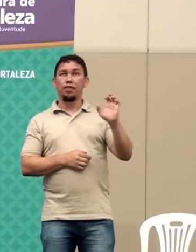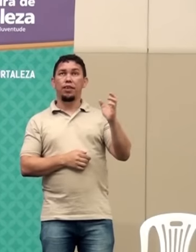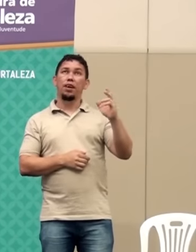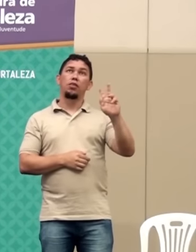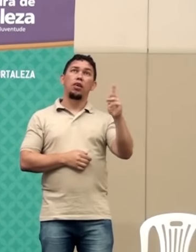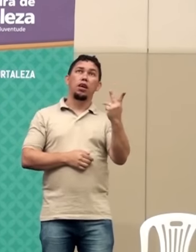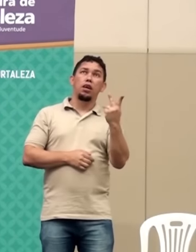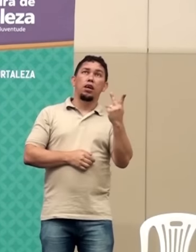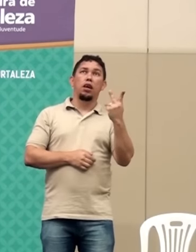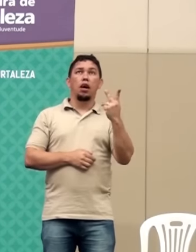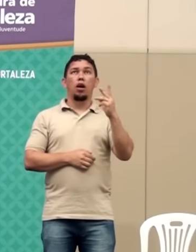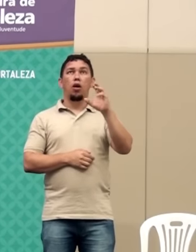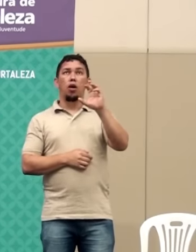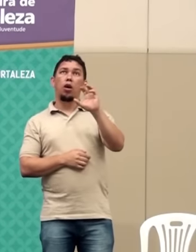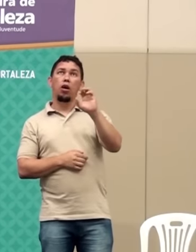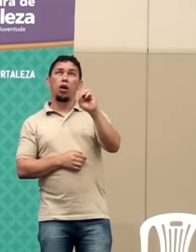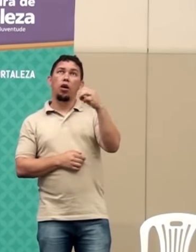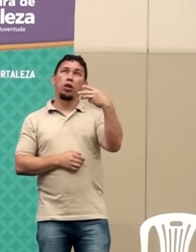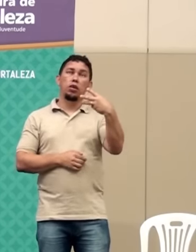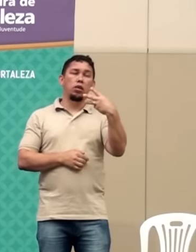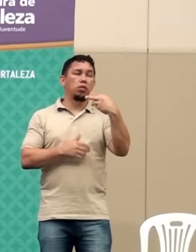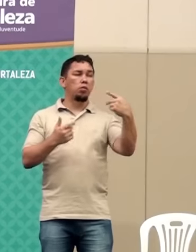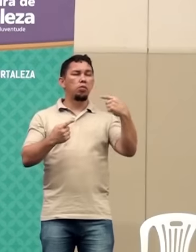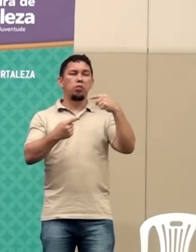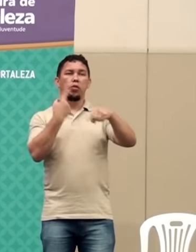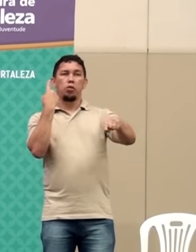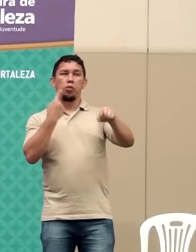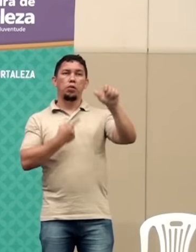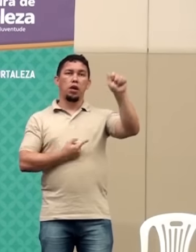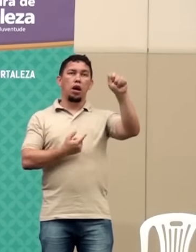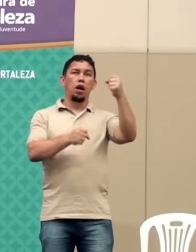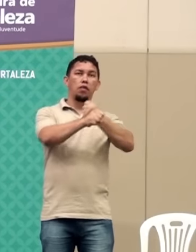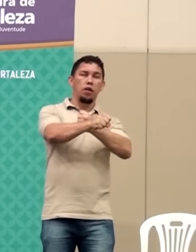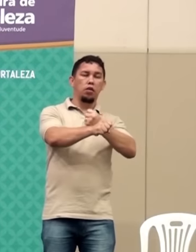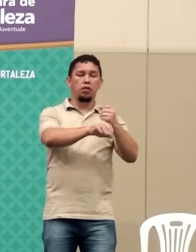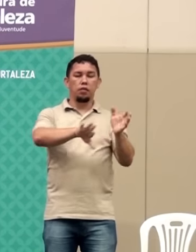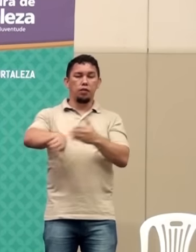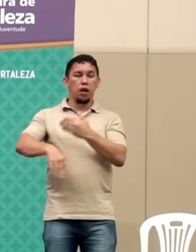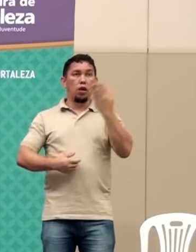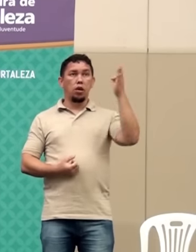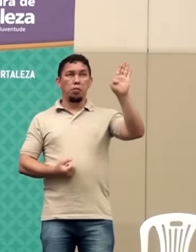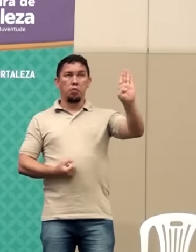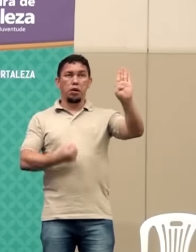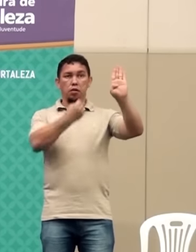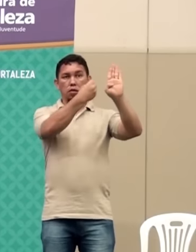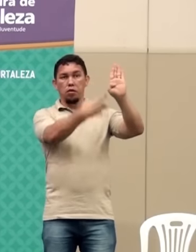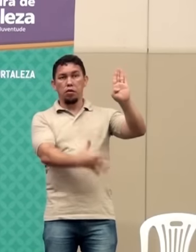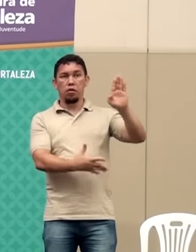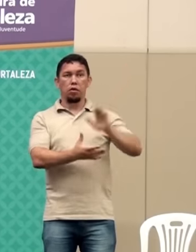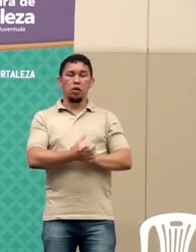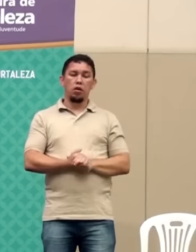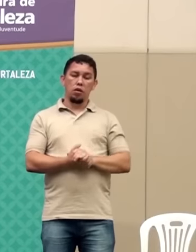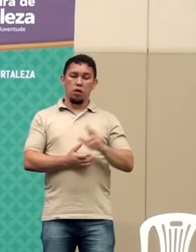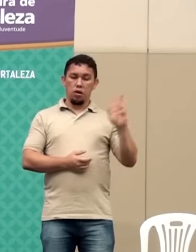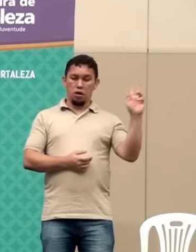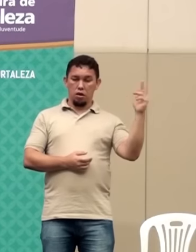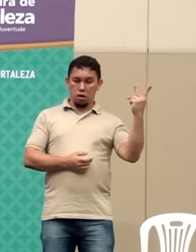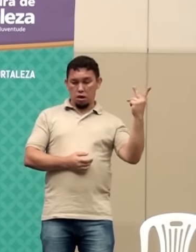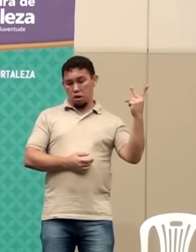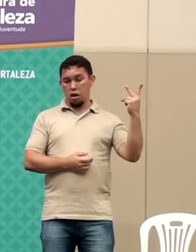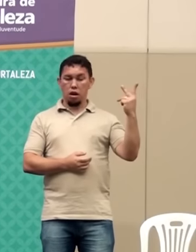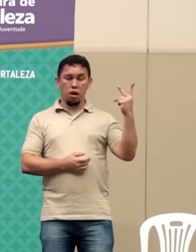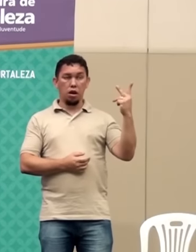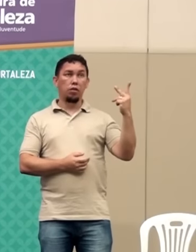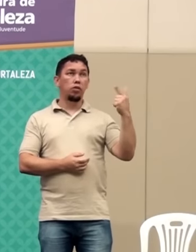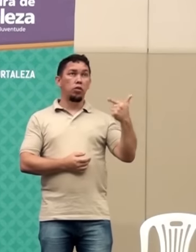base fraca. Por isso que o item A está falso. Letra B. O H2CO3 é um